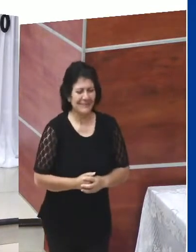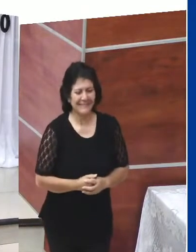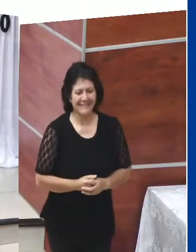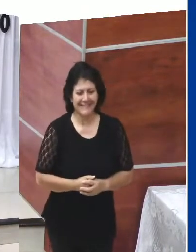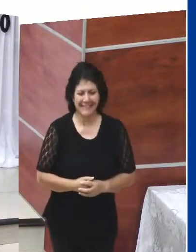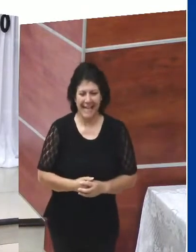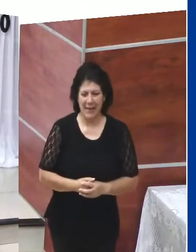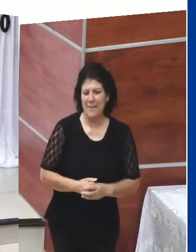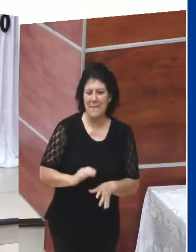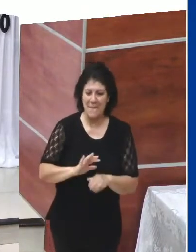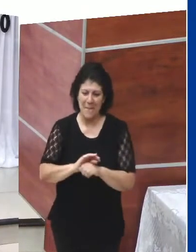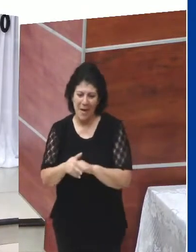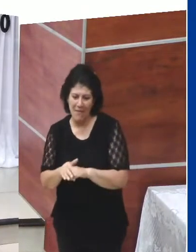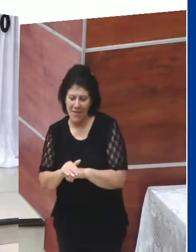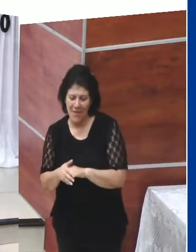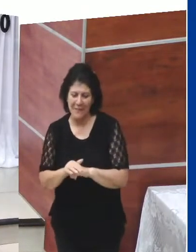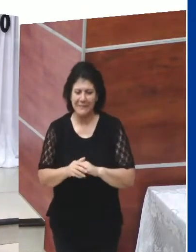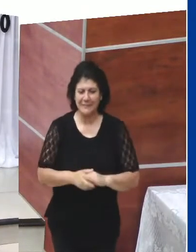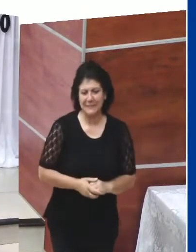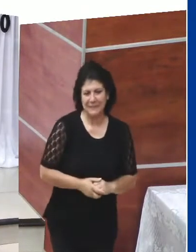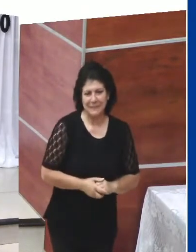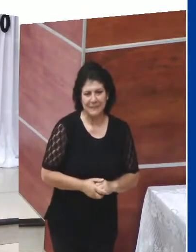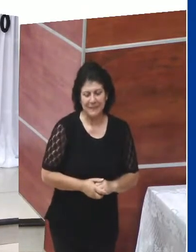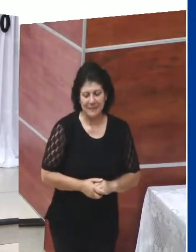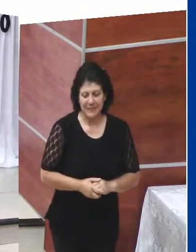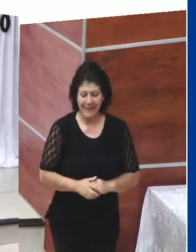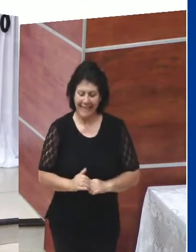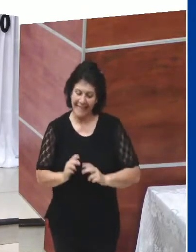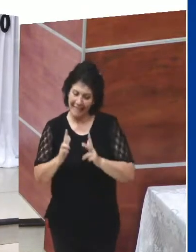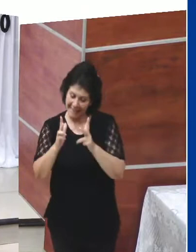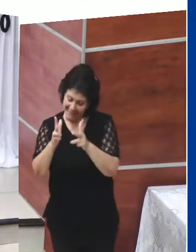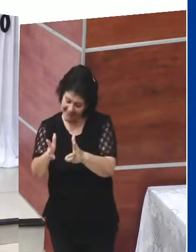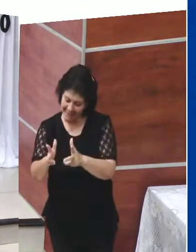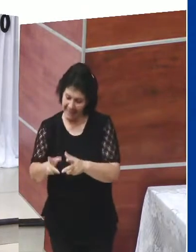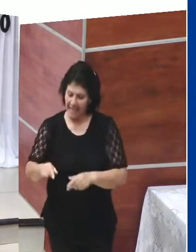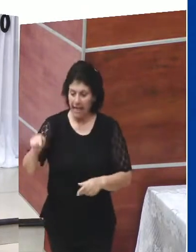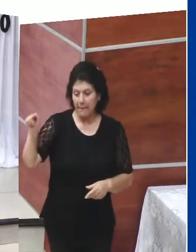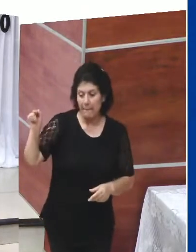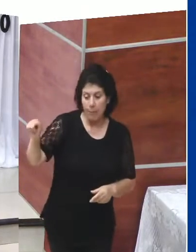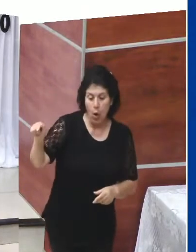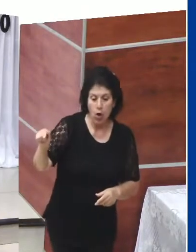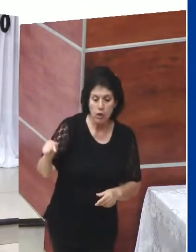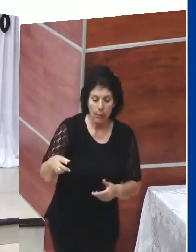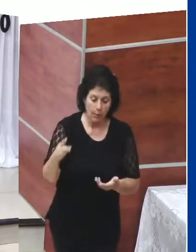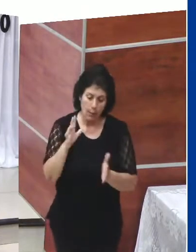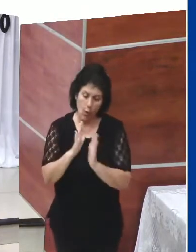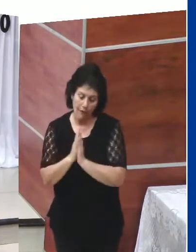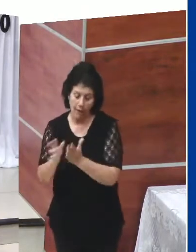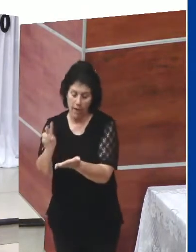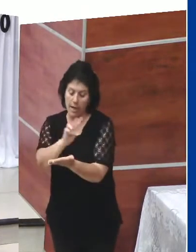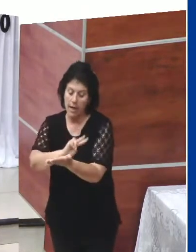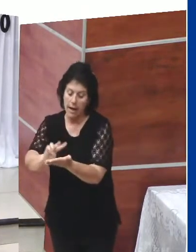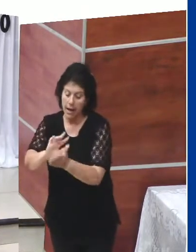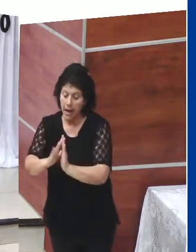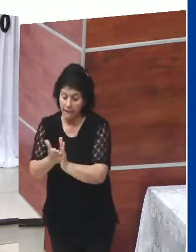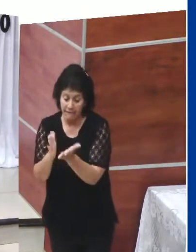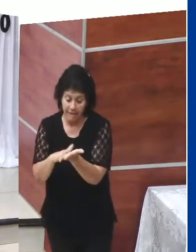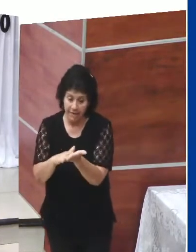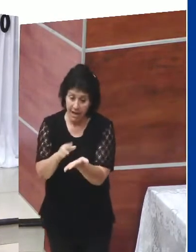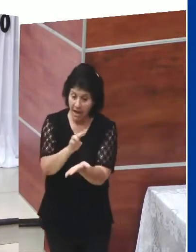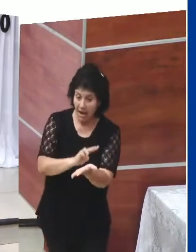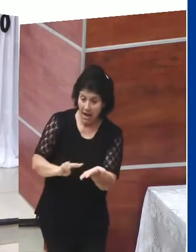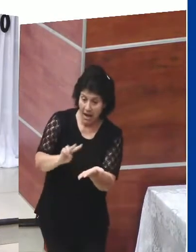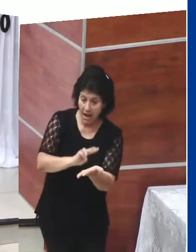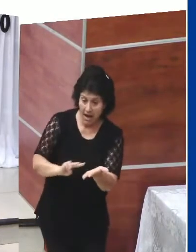El apóstol Pablo le dice a Timoteo, dedícate a leer las Escrituras.